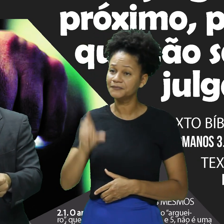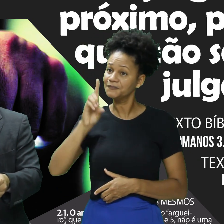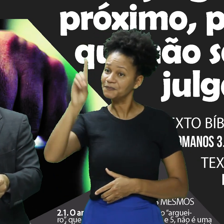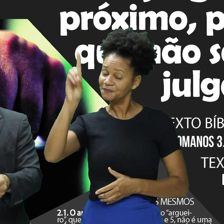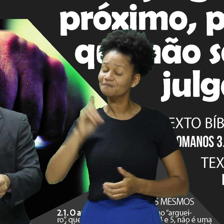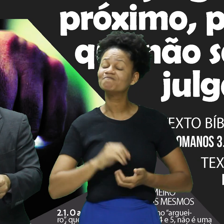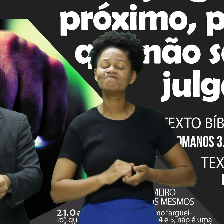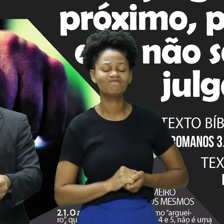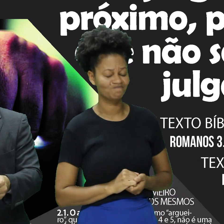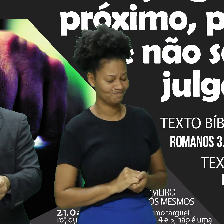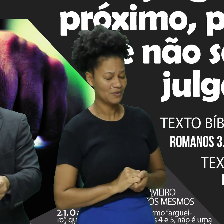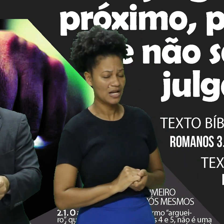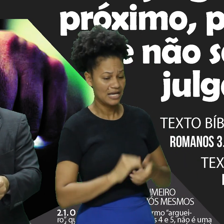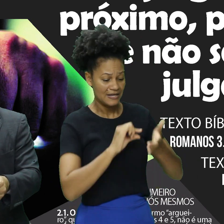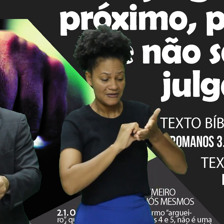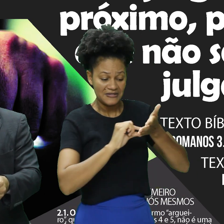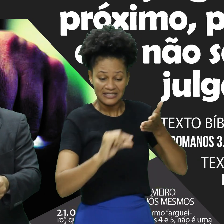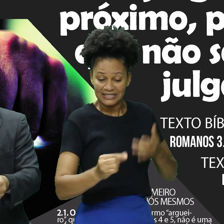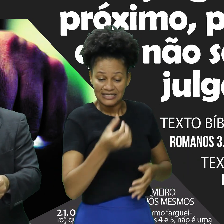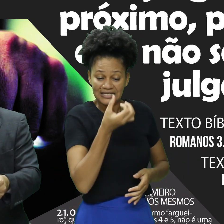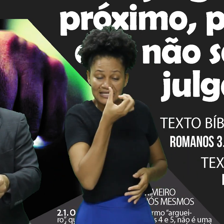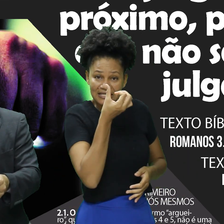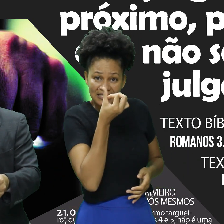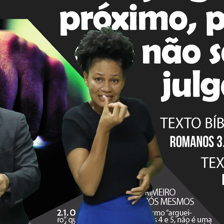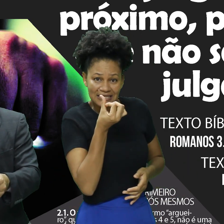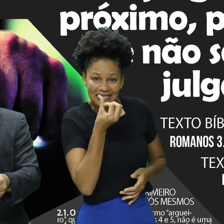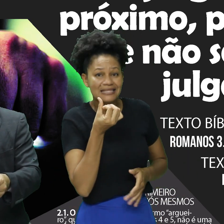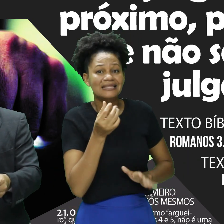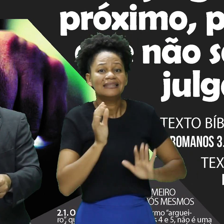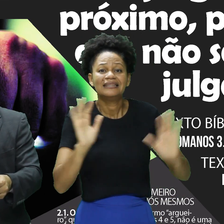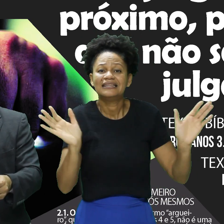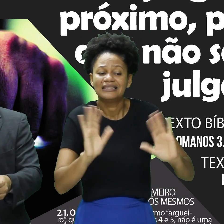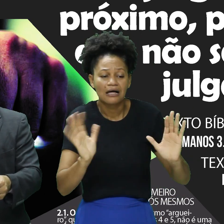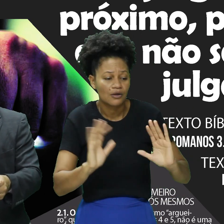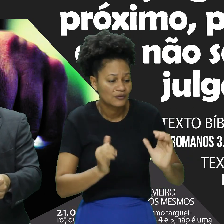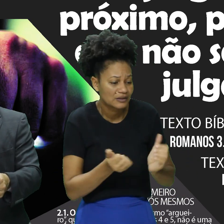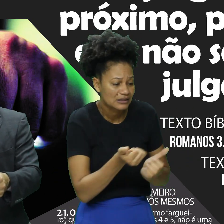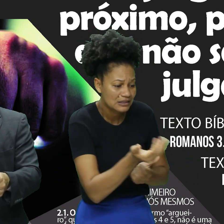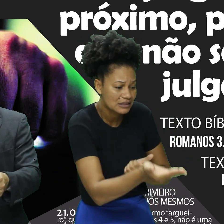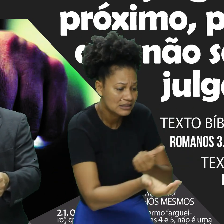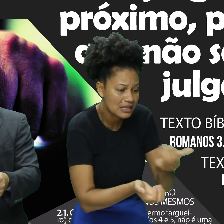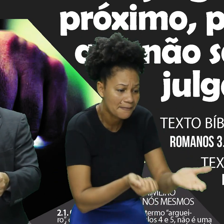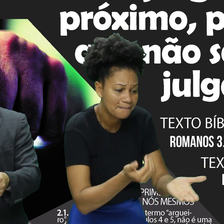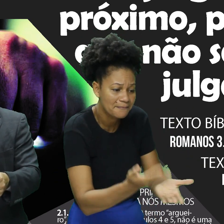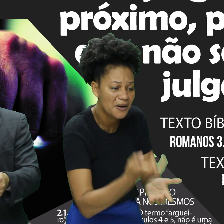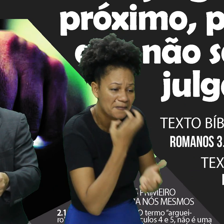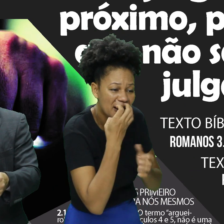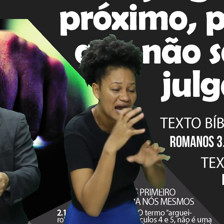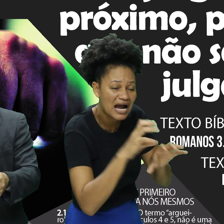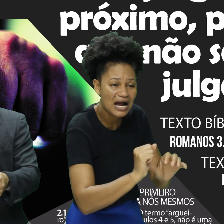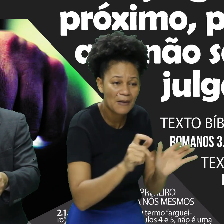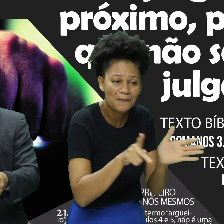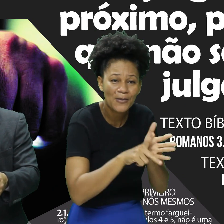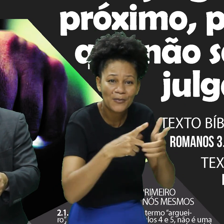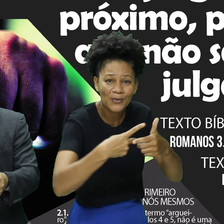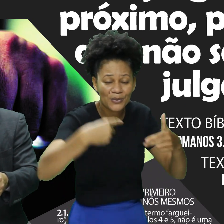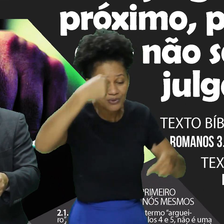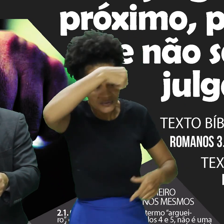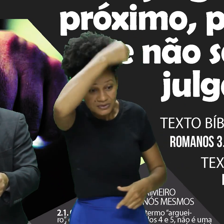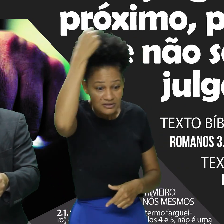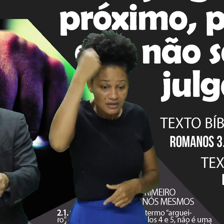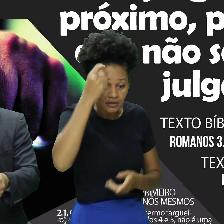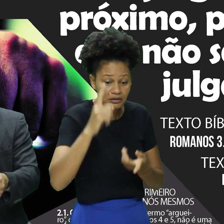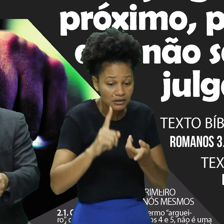Versículo 6 diz: não deis aos cães as coisas santas, nem deiteis